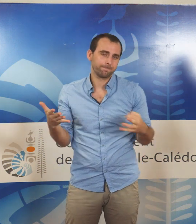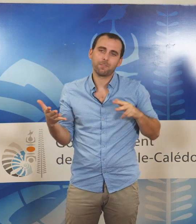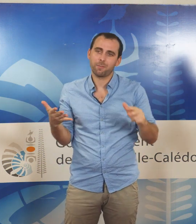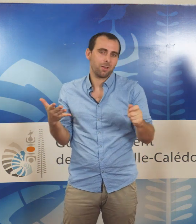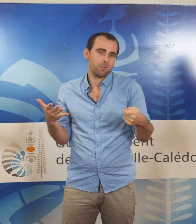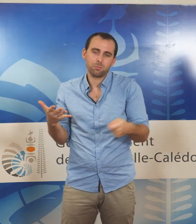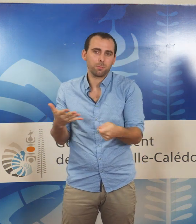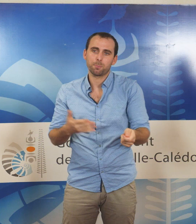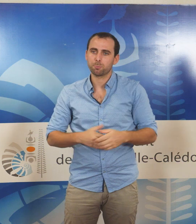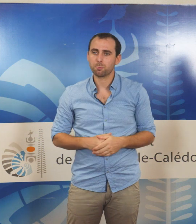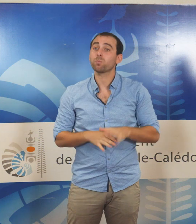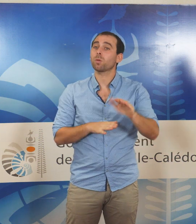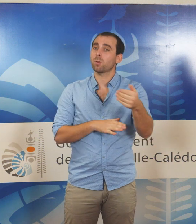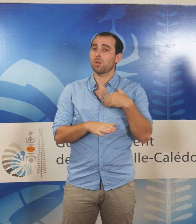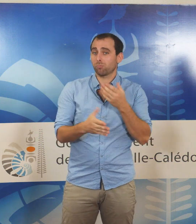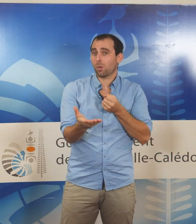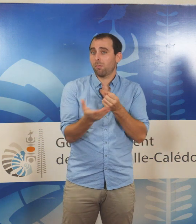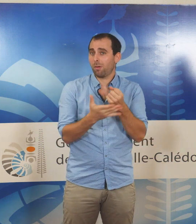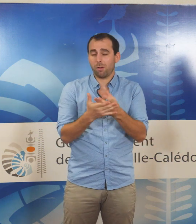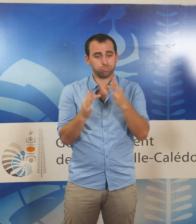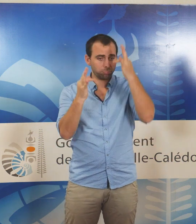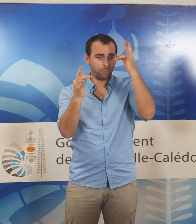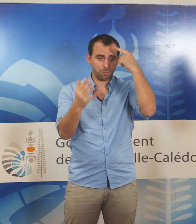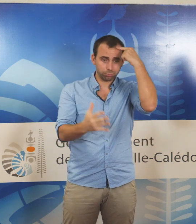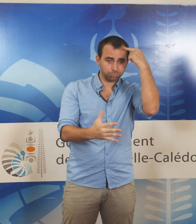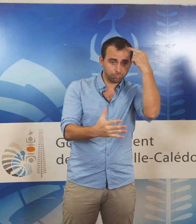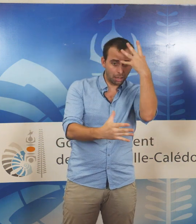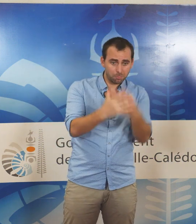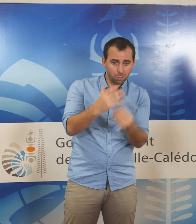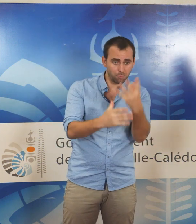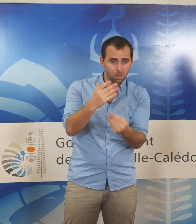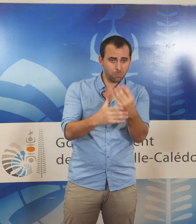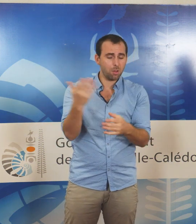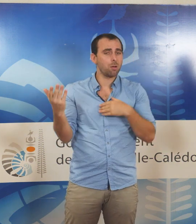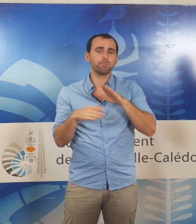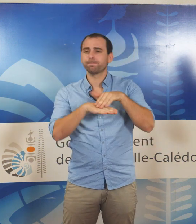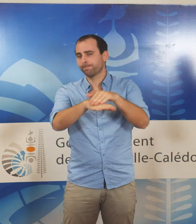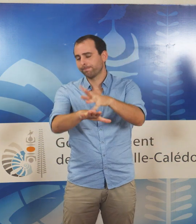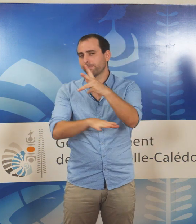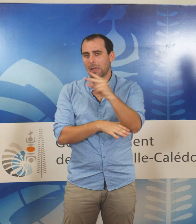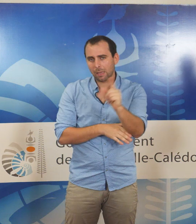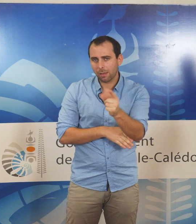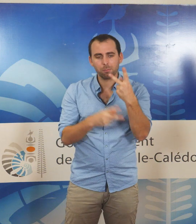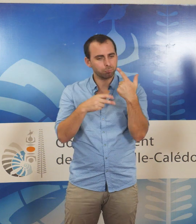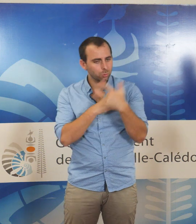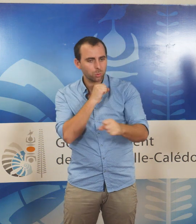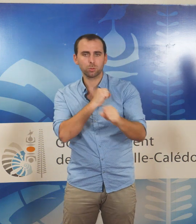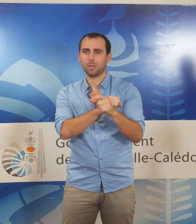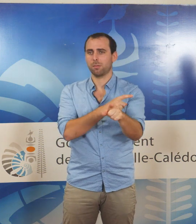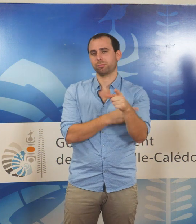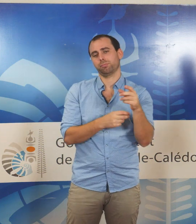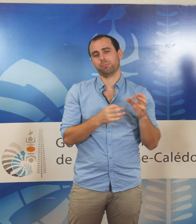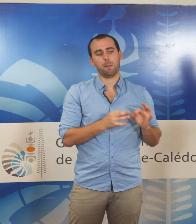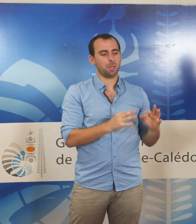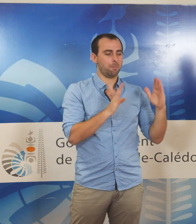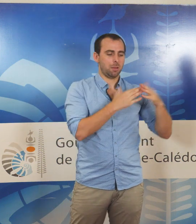aussi un message bienveillant sur la question de l'absentéisme, c'est-à-dire en disant que ces deux semaines était une sorte de sas entre